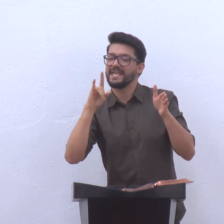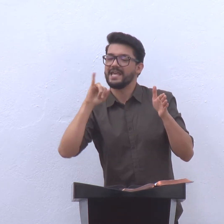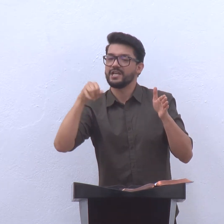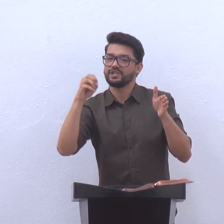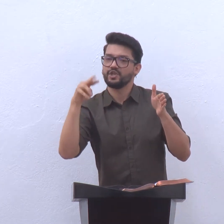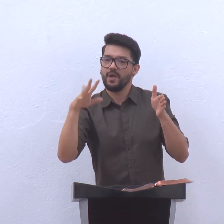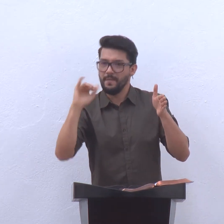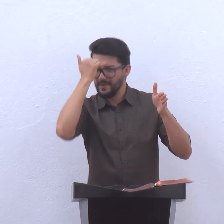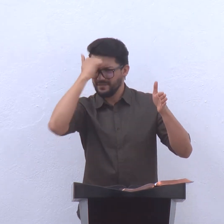Gijón.